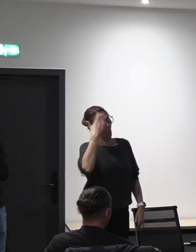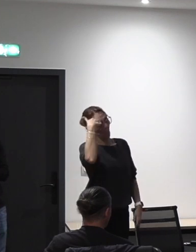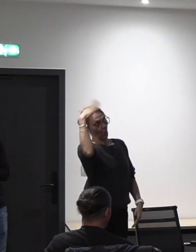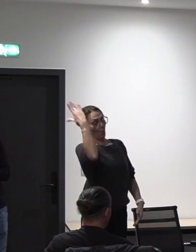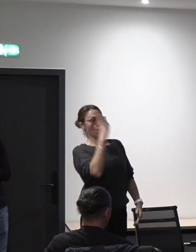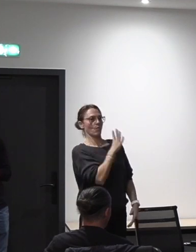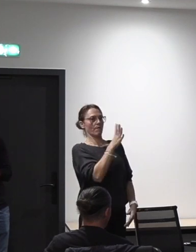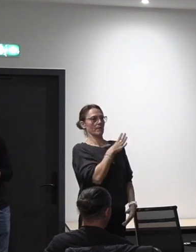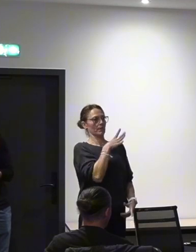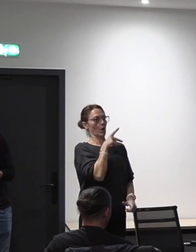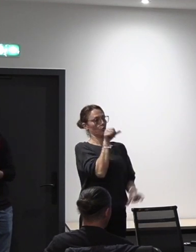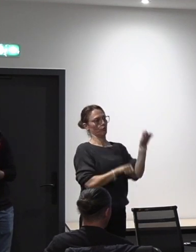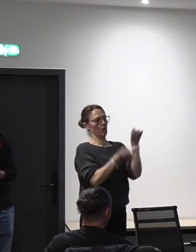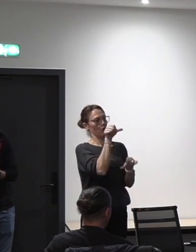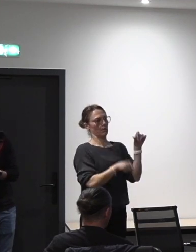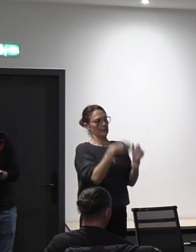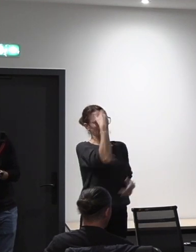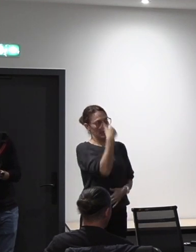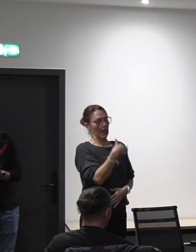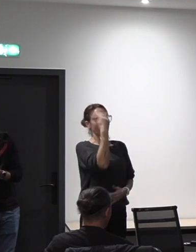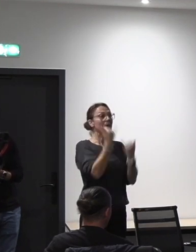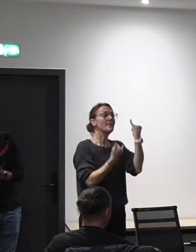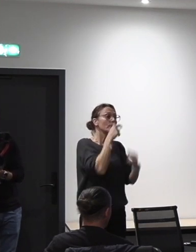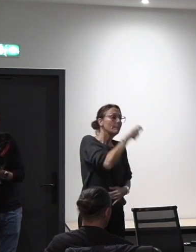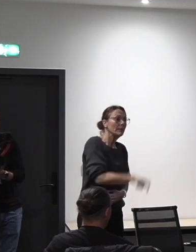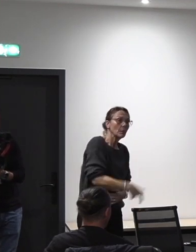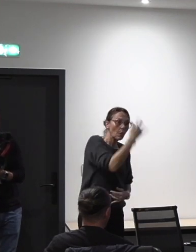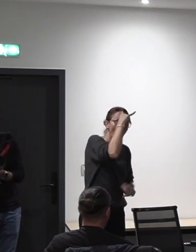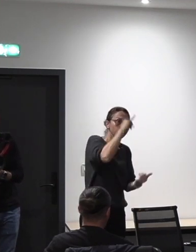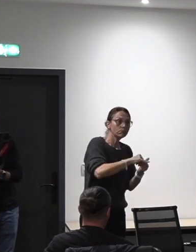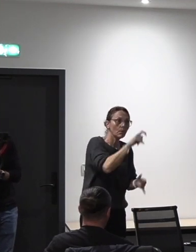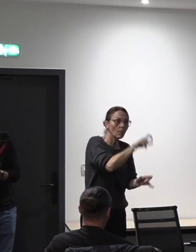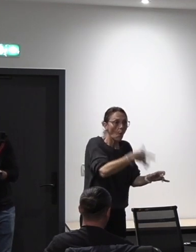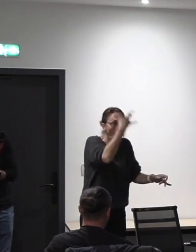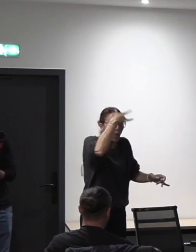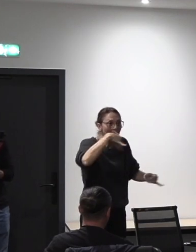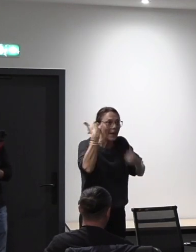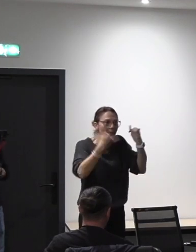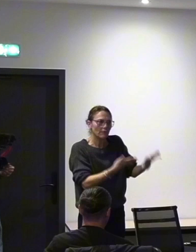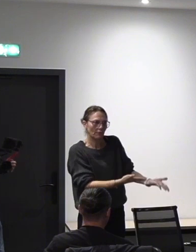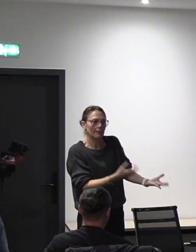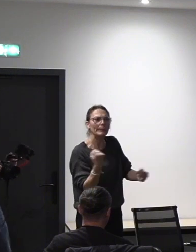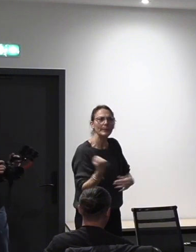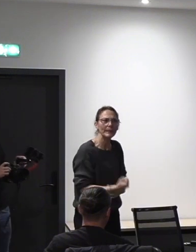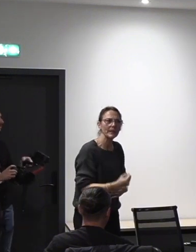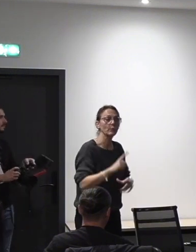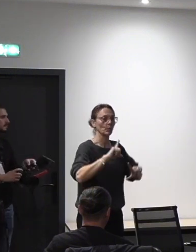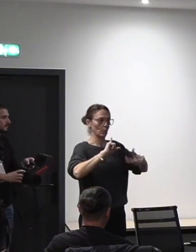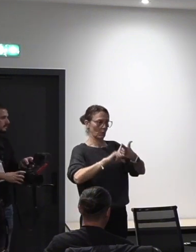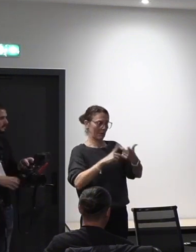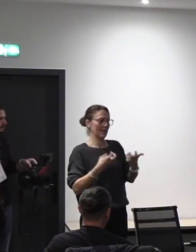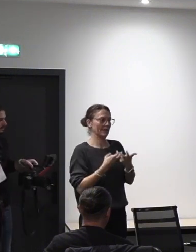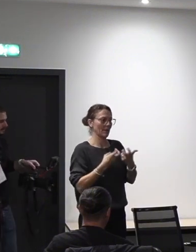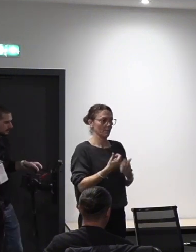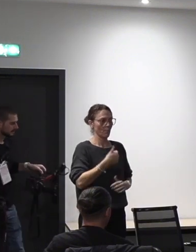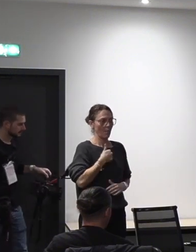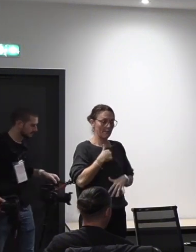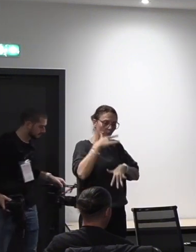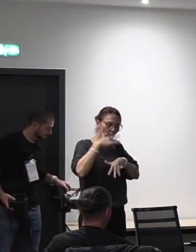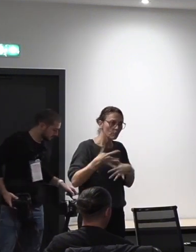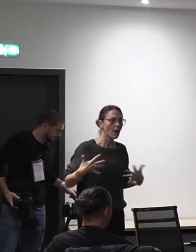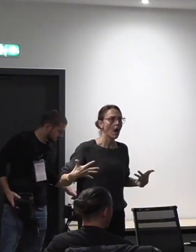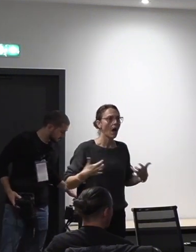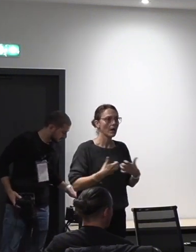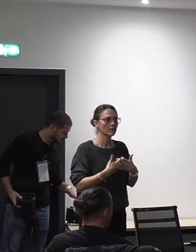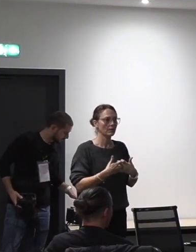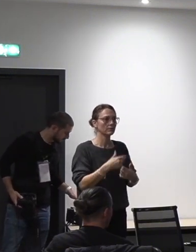hein. On lui aurait mis au fond de la chambre en disant bah, « tu peux aller chercher », etc. Et le deuxième exemple, j'ai appris pendant mon accident